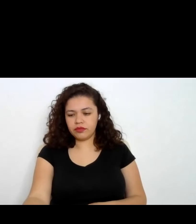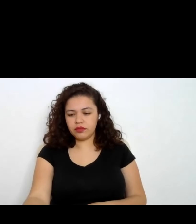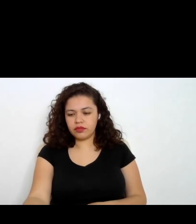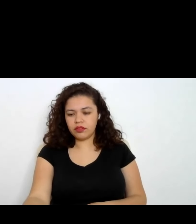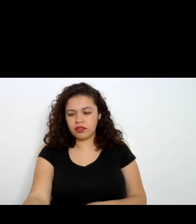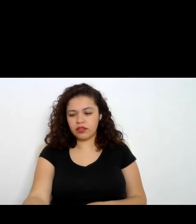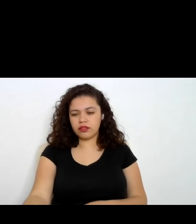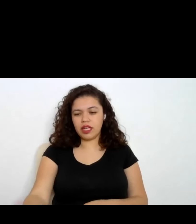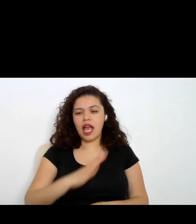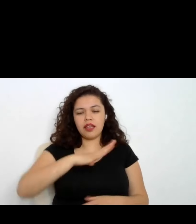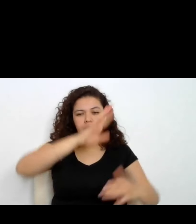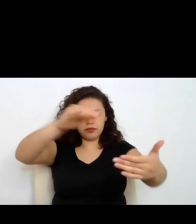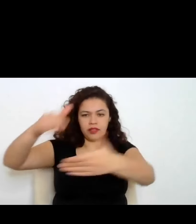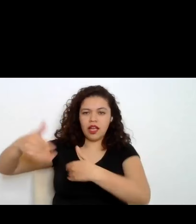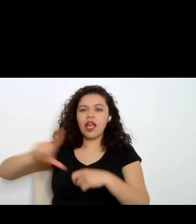y cómo se obtienen.